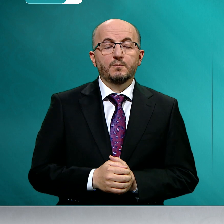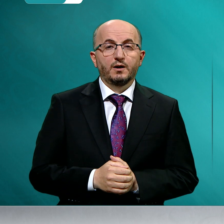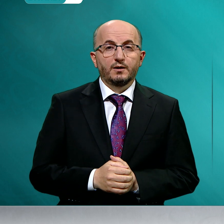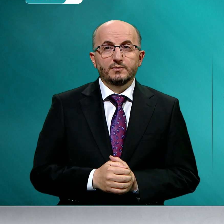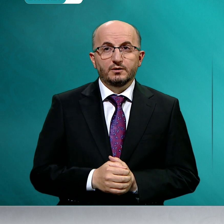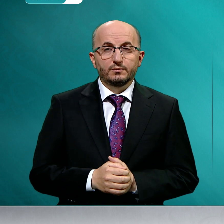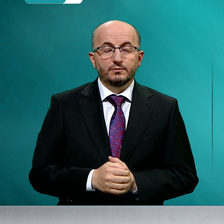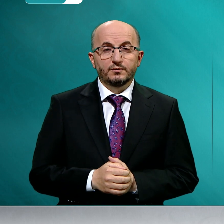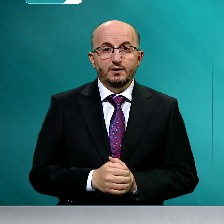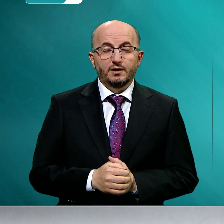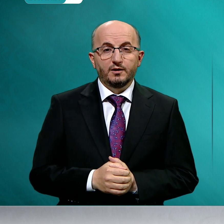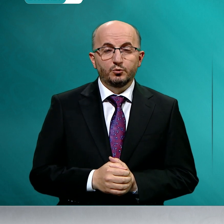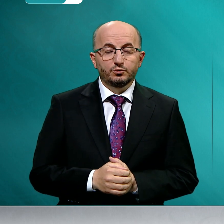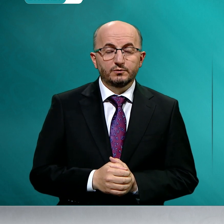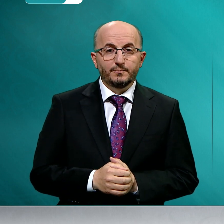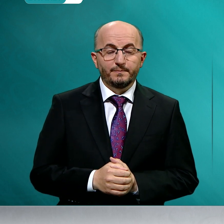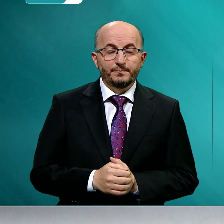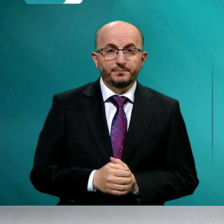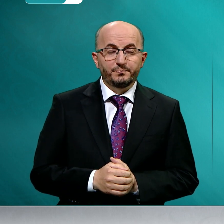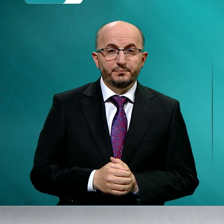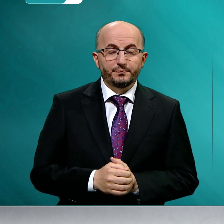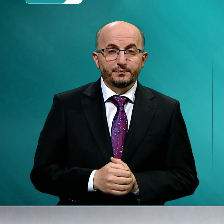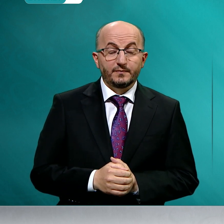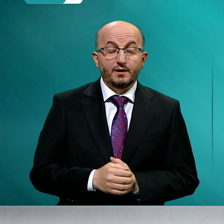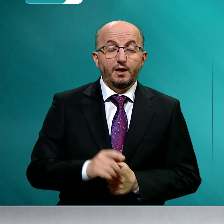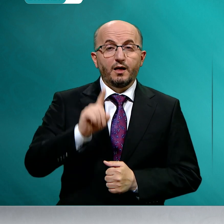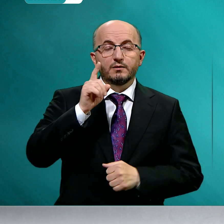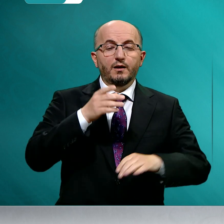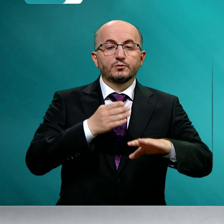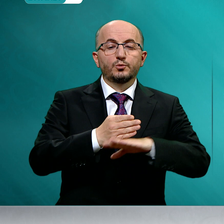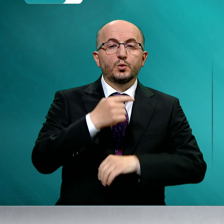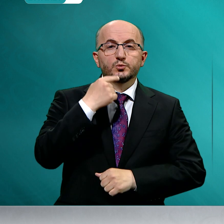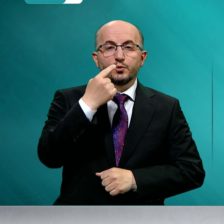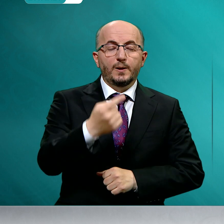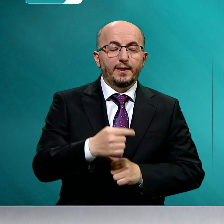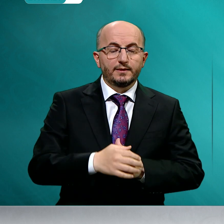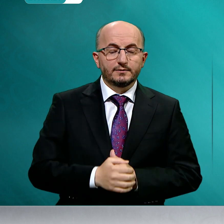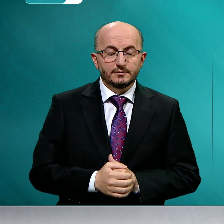ويعلمكم ما لم تكونوا تعلمون صدق الله العظيم